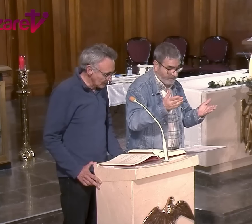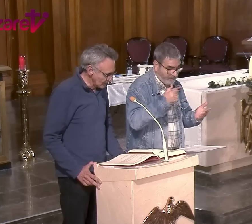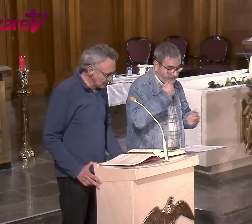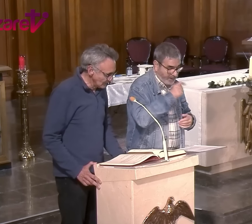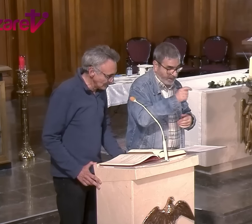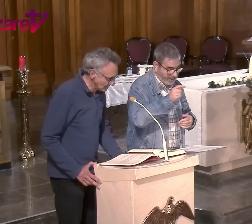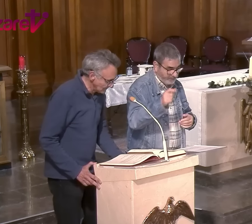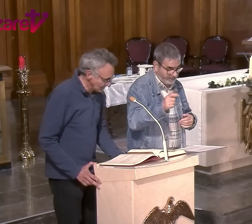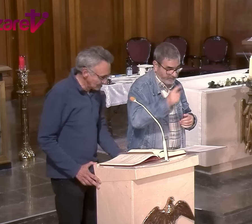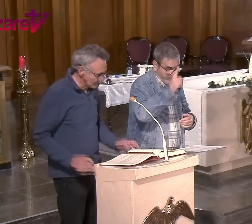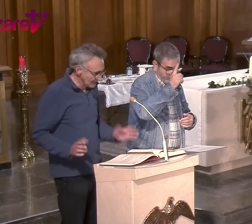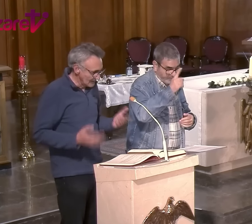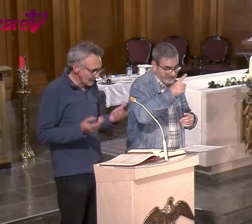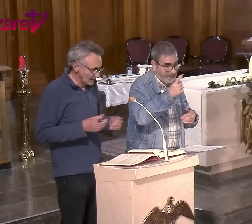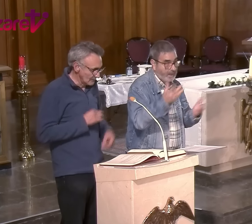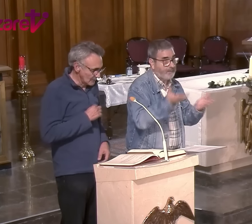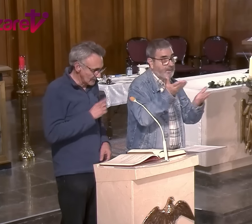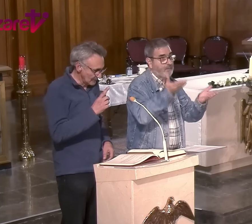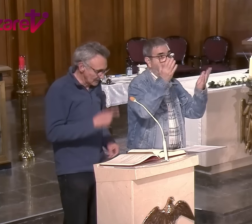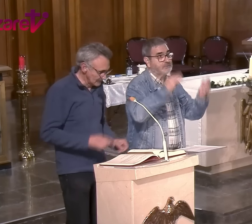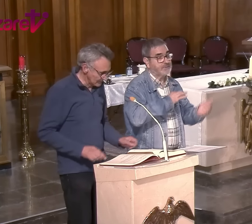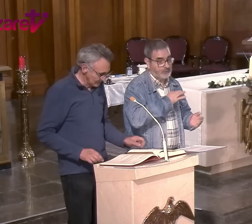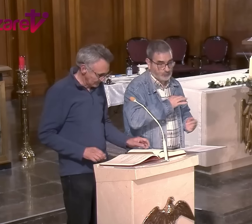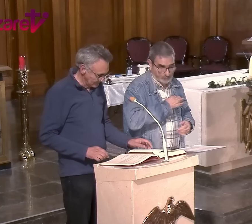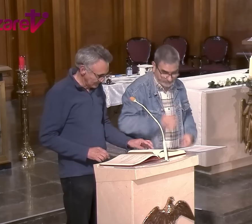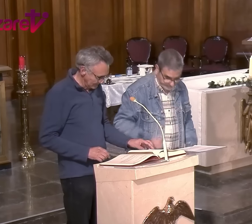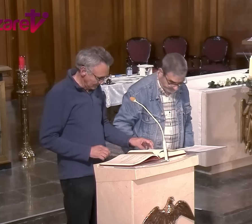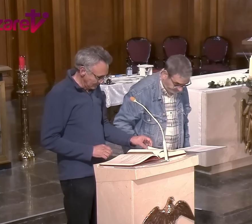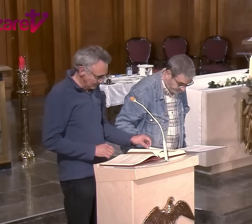Palabra de Dios. Palabra, Señor.